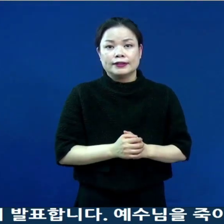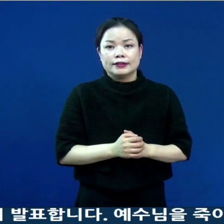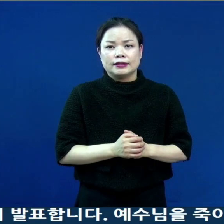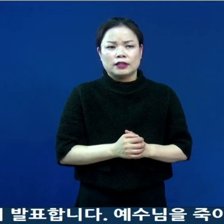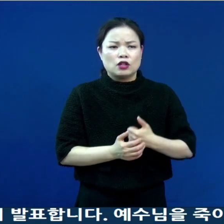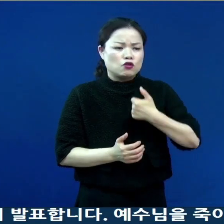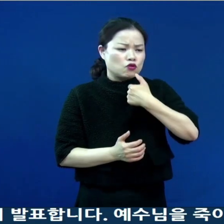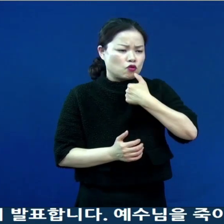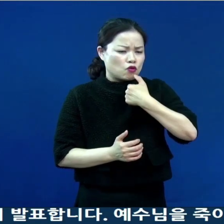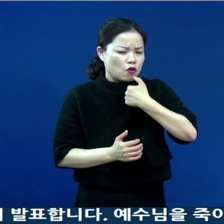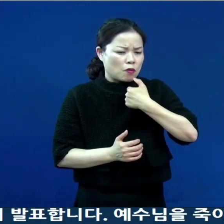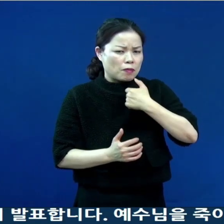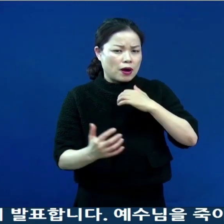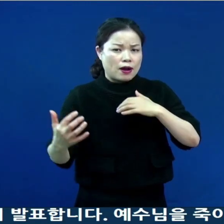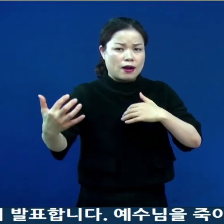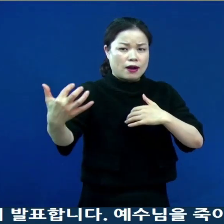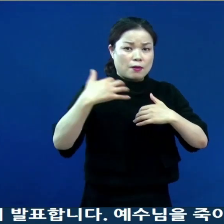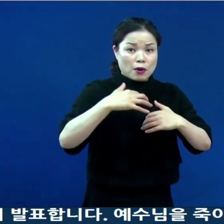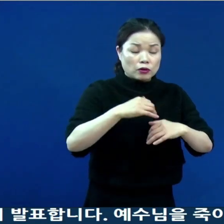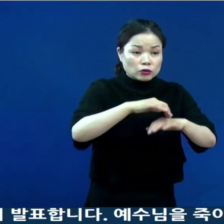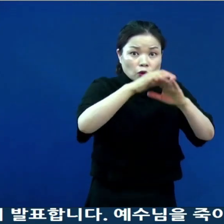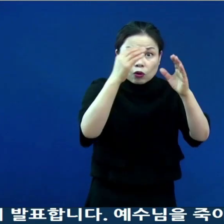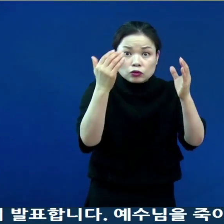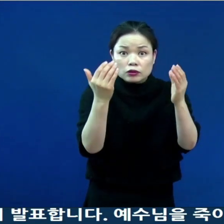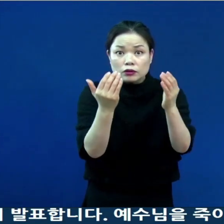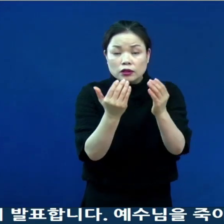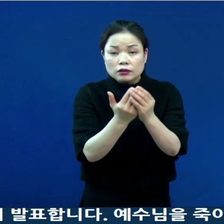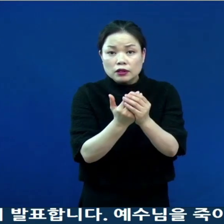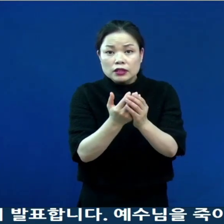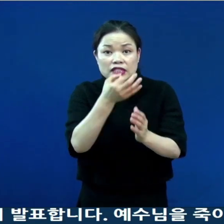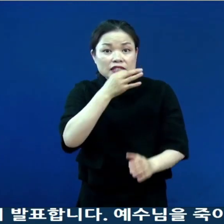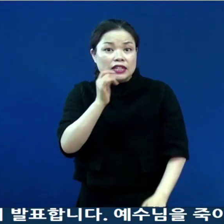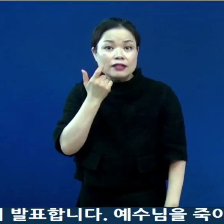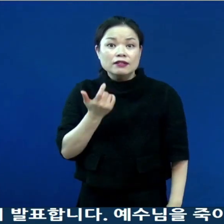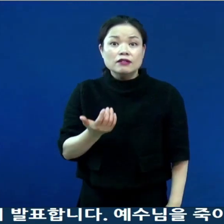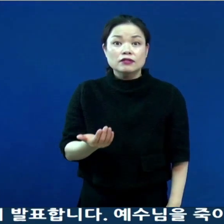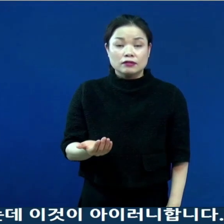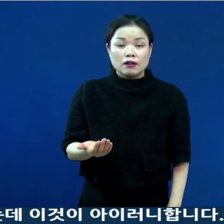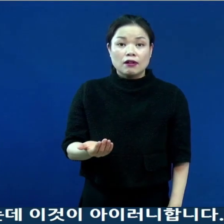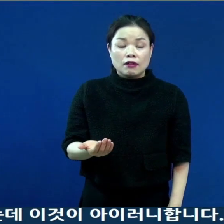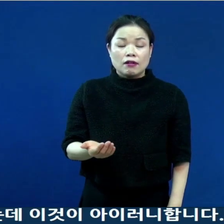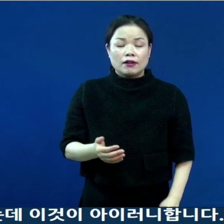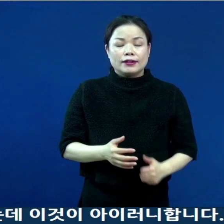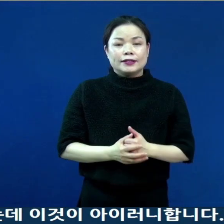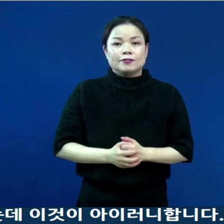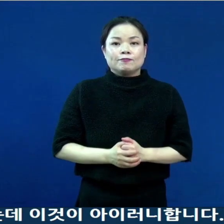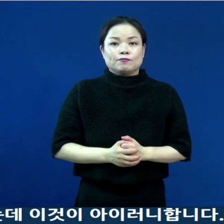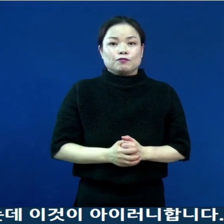이 로마의 침공을 안 받으면 이 전체적으로 더 이익이 아니겠느냐, 그렇게 얘기를 하는 겁니다.